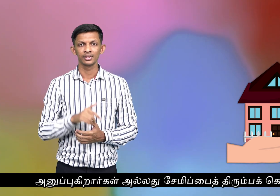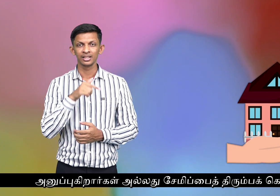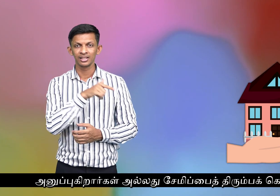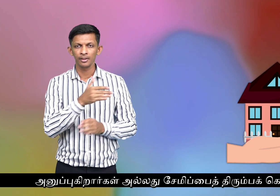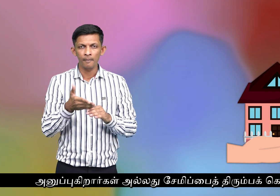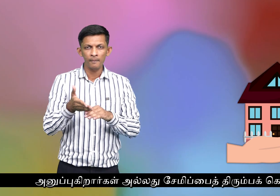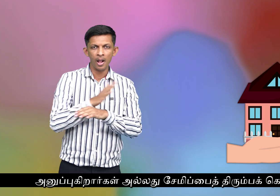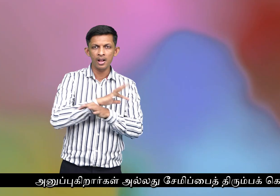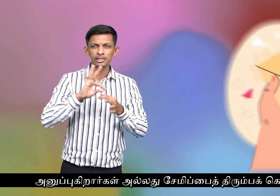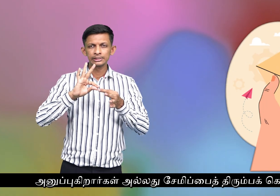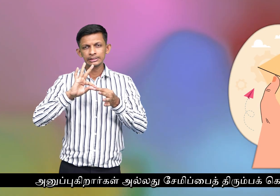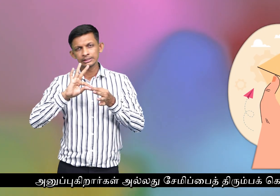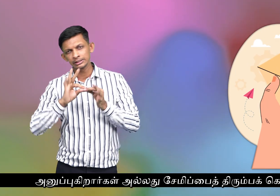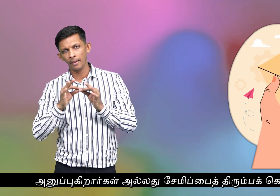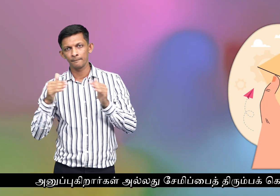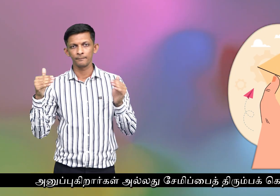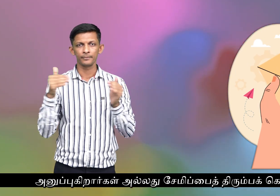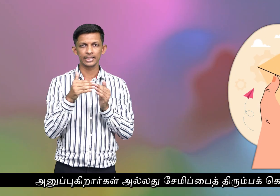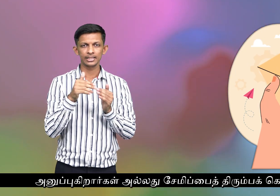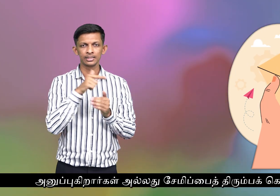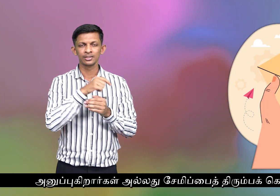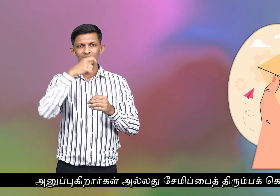அல்லது சேமிப்பை திரும்ப கொண்டு வருகிறார்கள்.